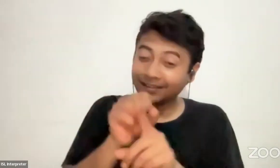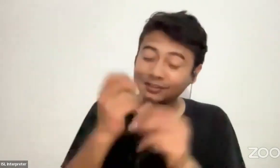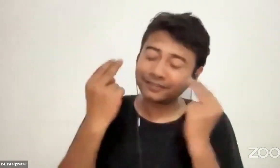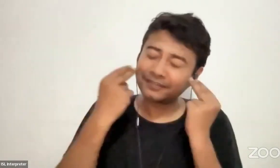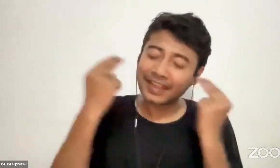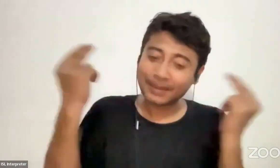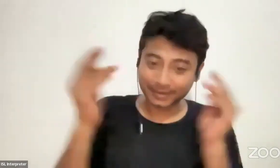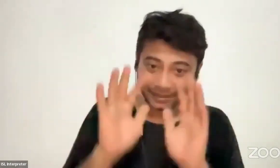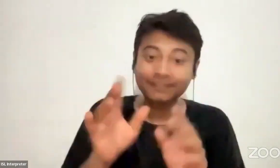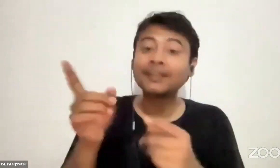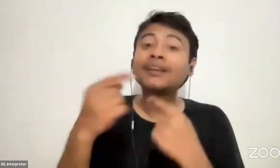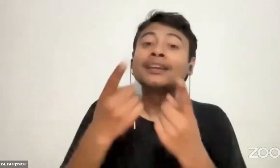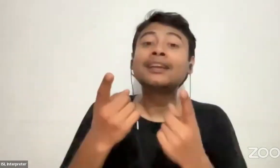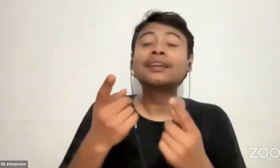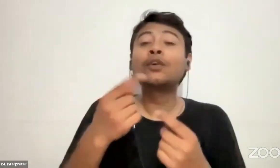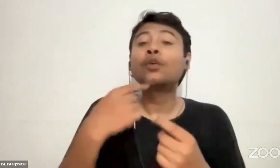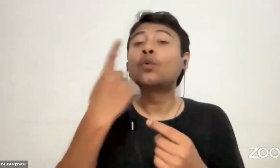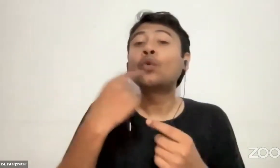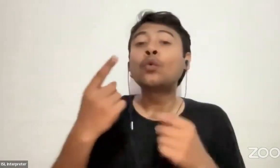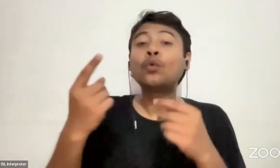खाता।